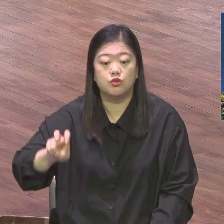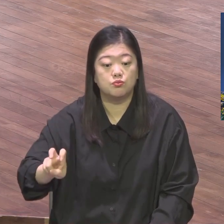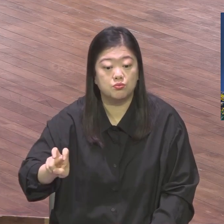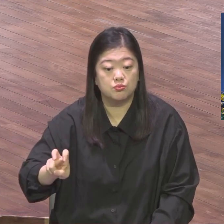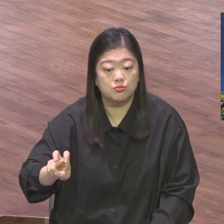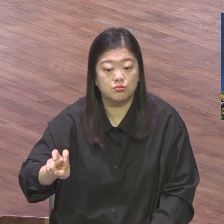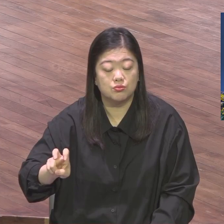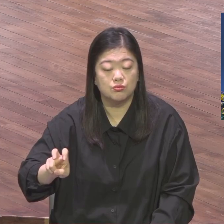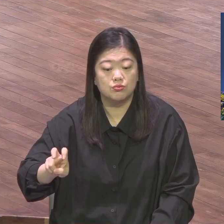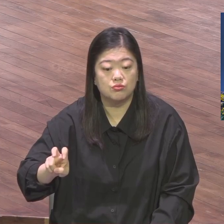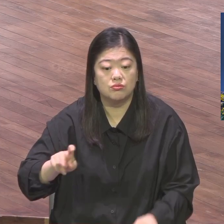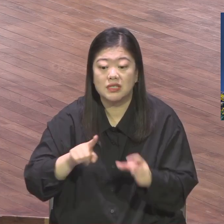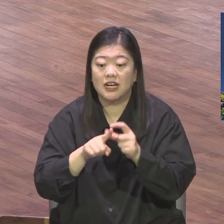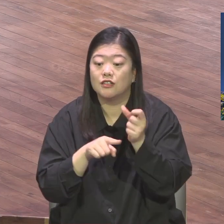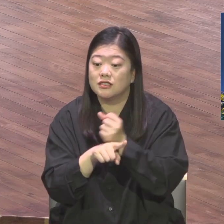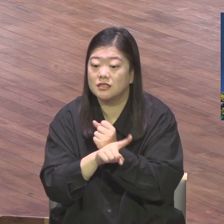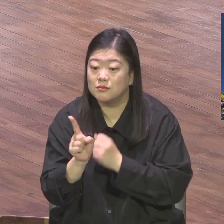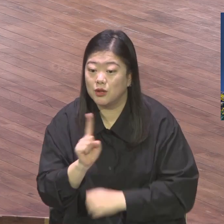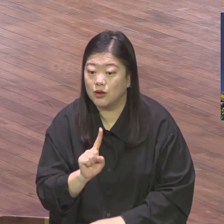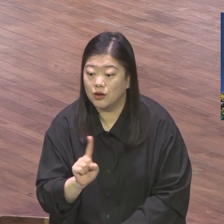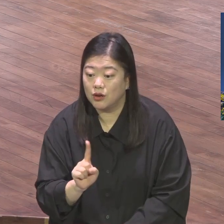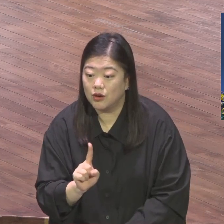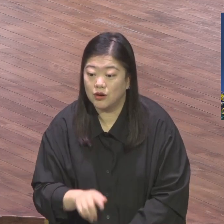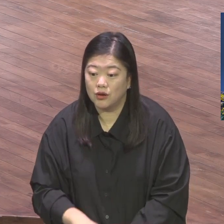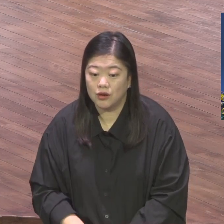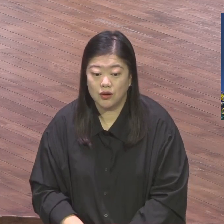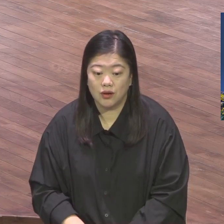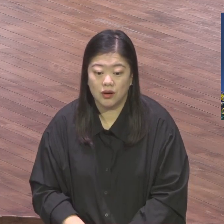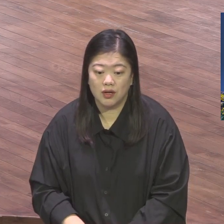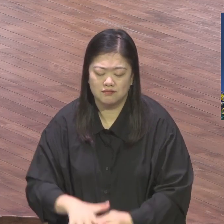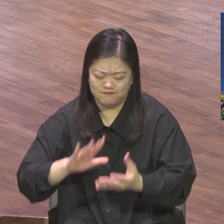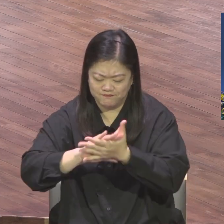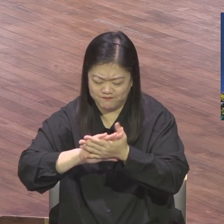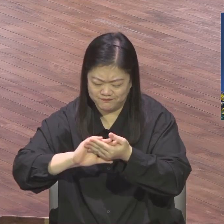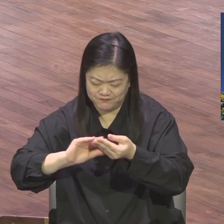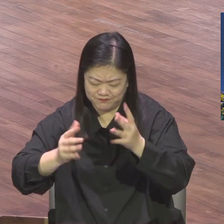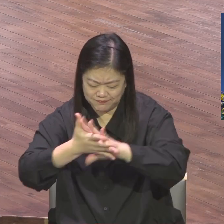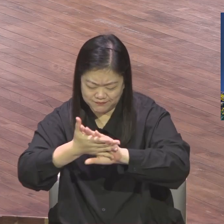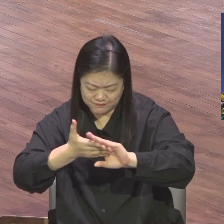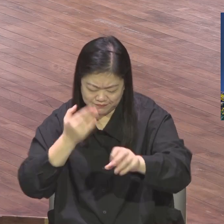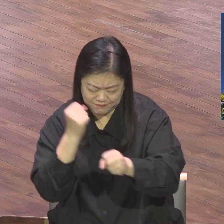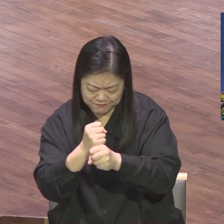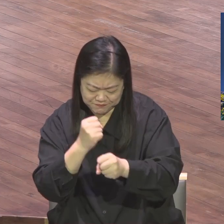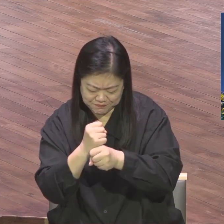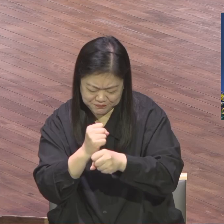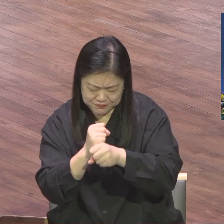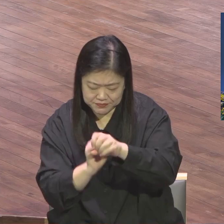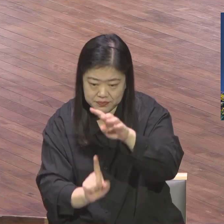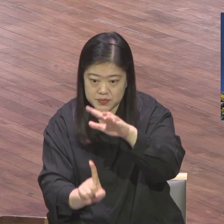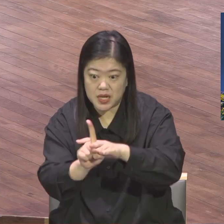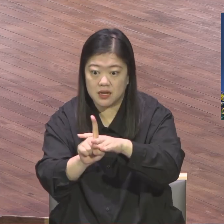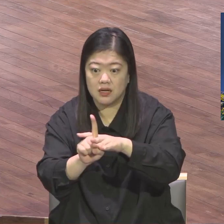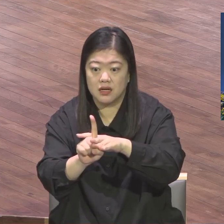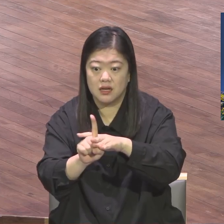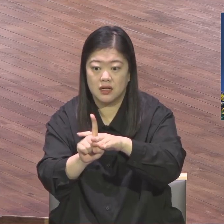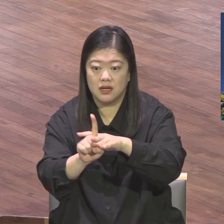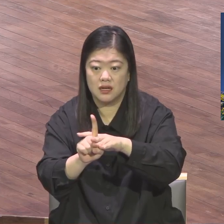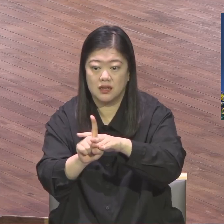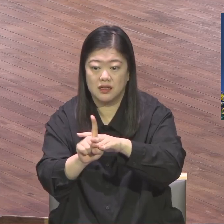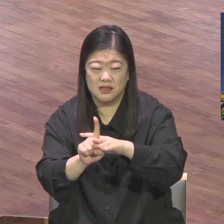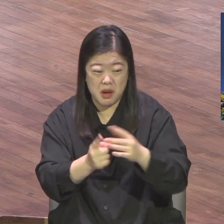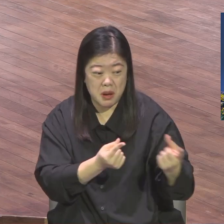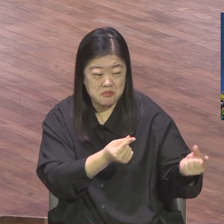유일무이한 존재라는 의지. 다시 말하면 없어 지구상에. 나 같은 인물은 없어. 그게 죽을